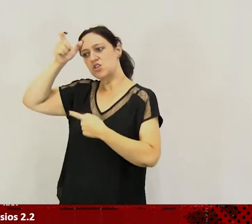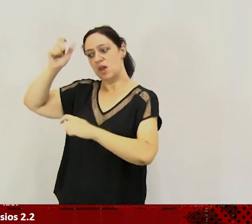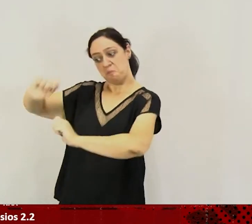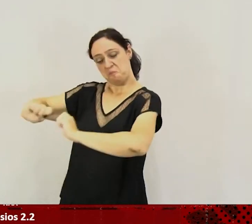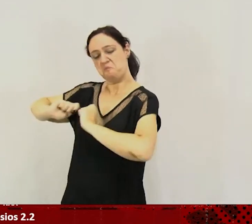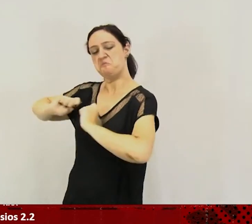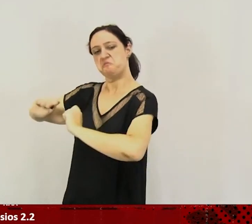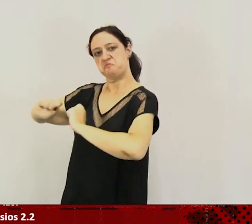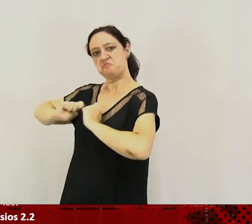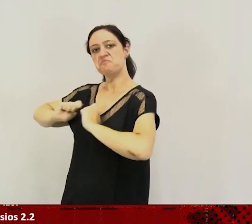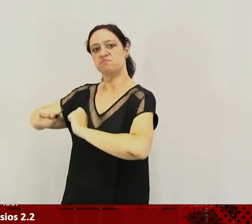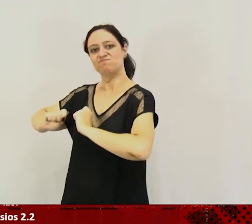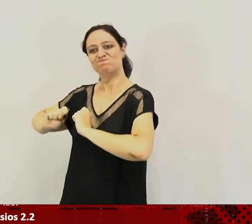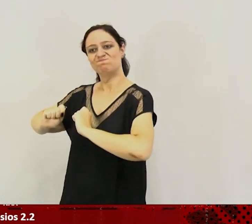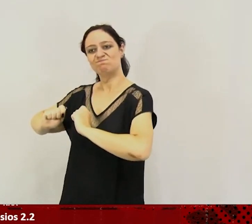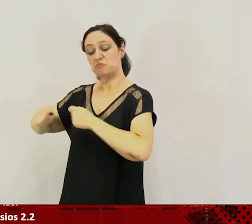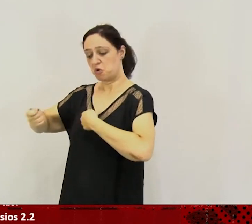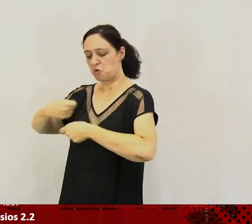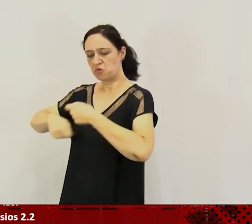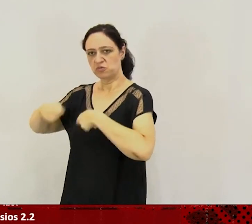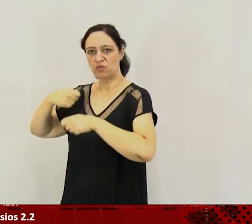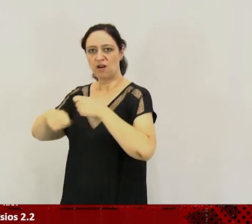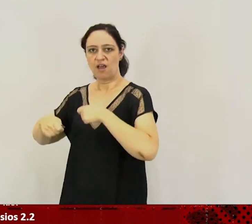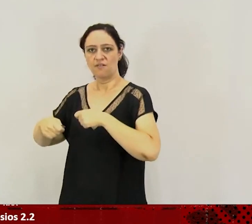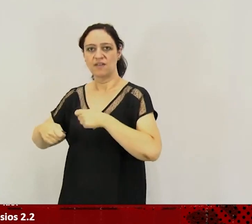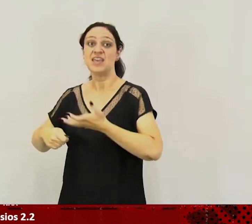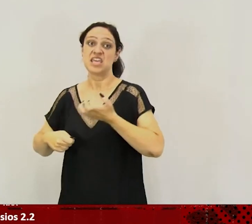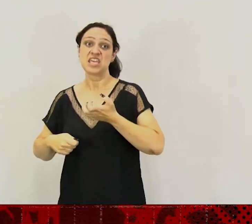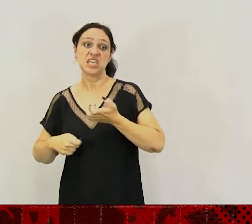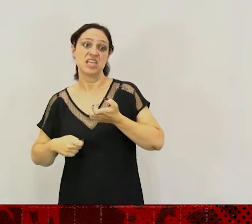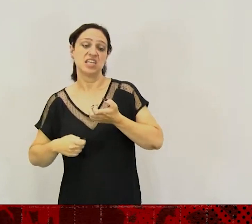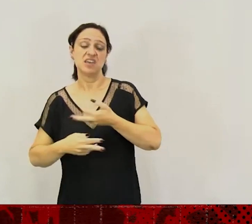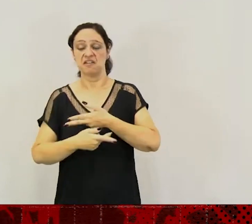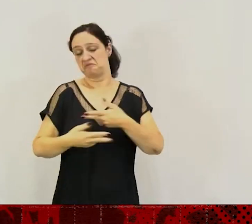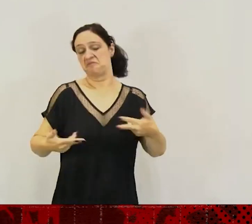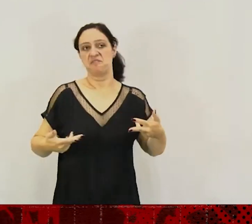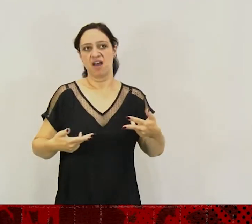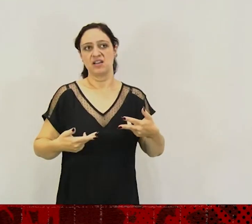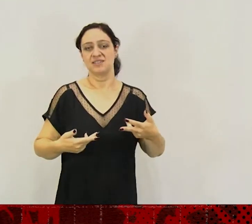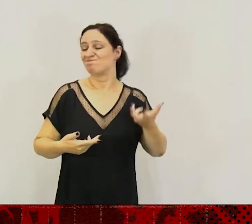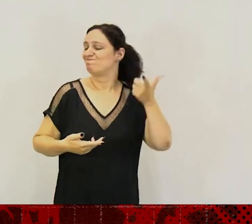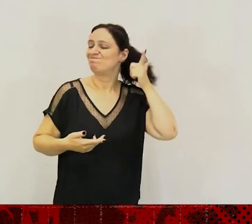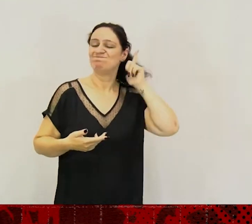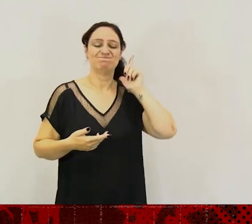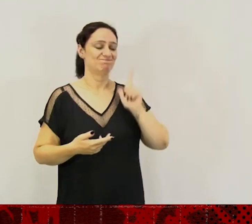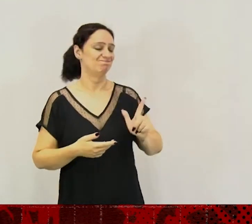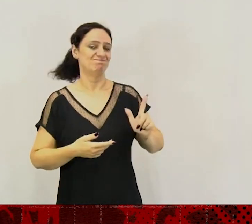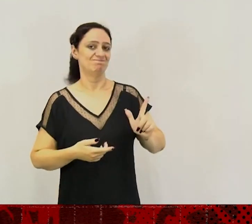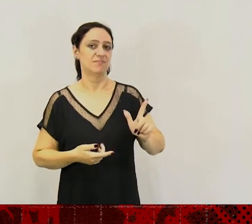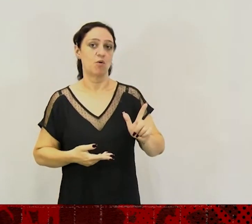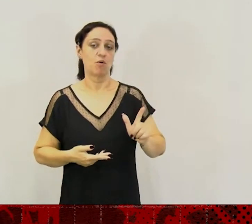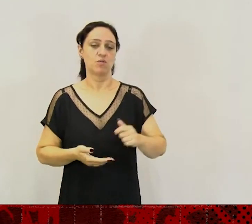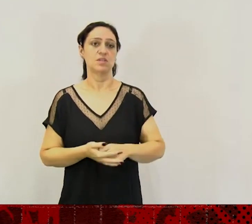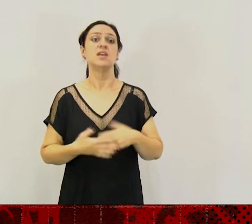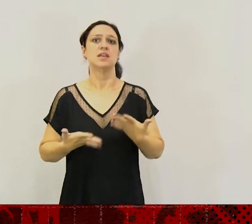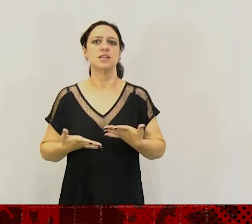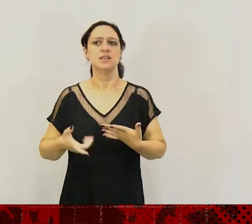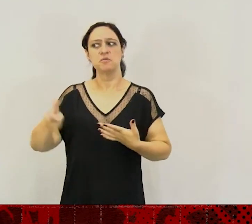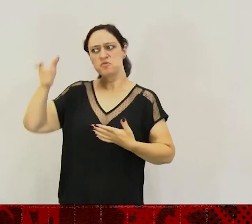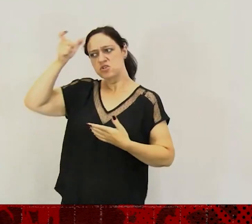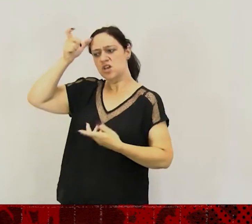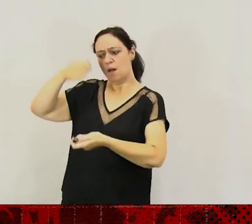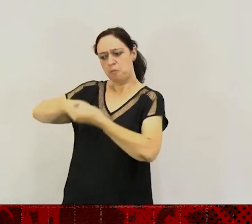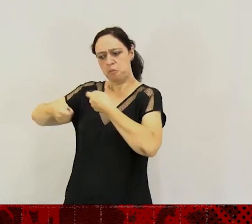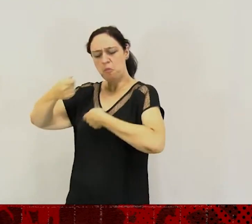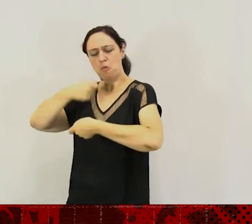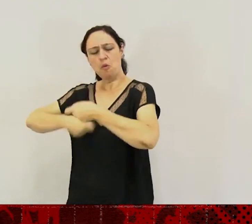outras coisas que a gente não conseguia fazer. Então nós éramos controlados por